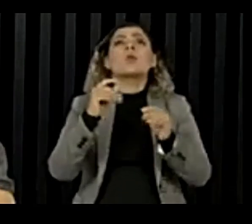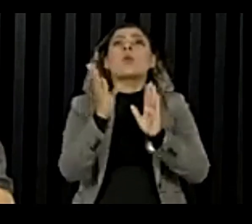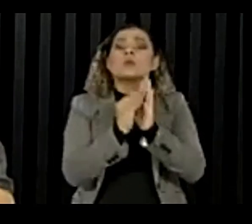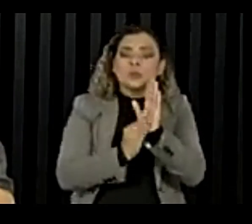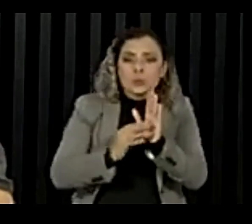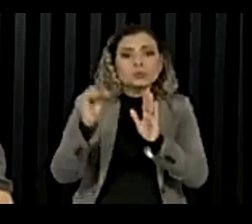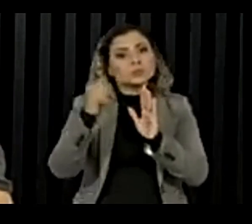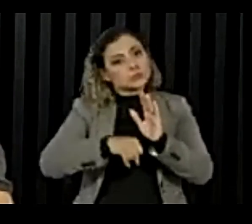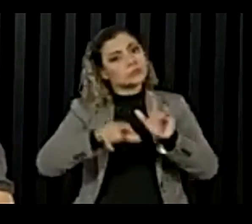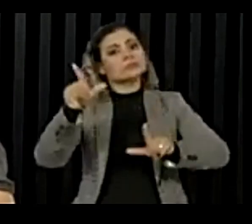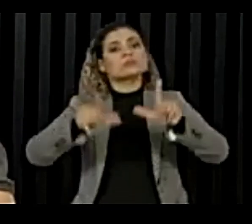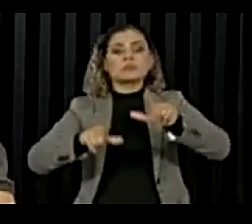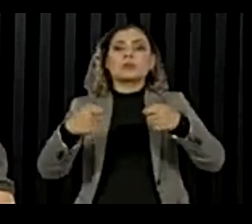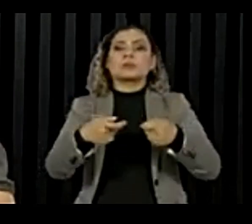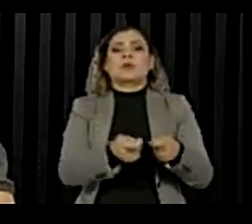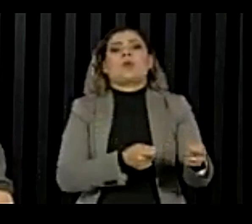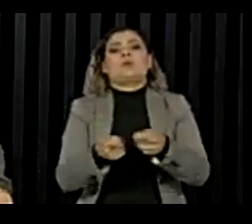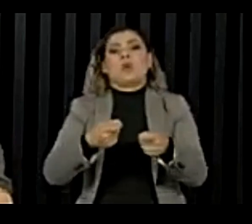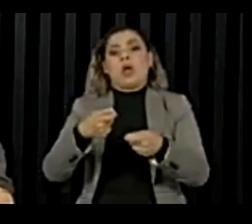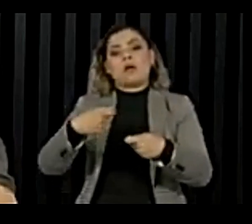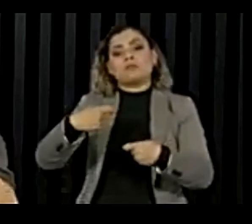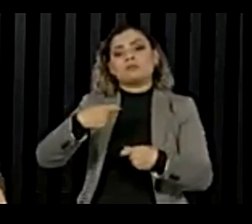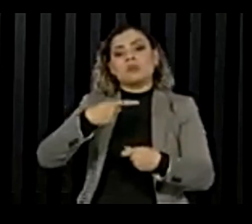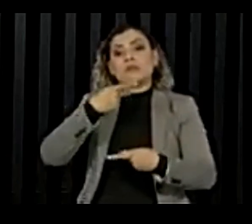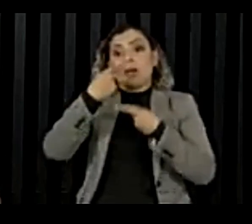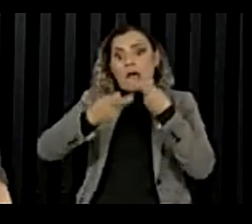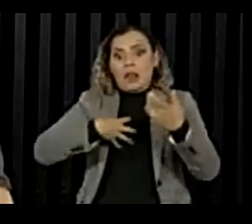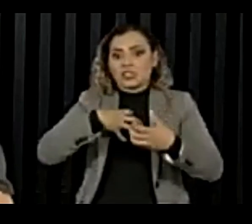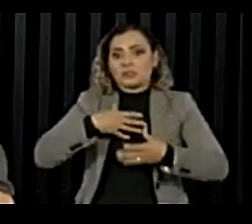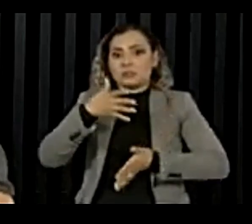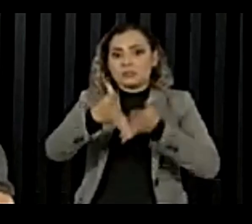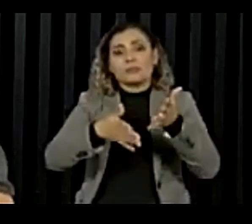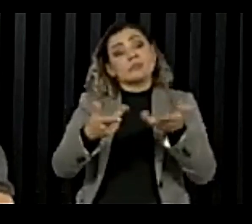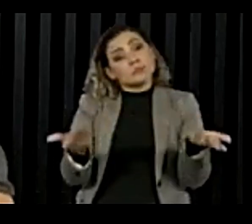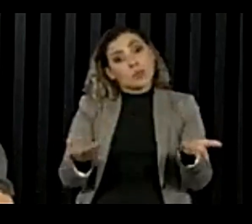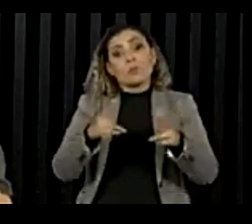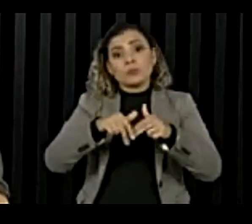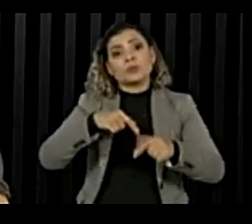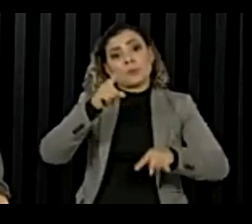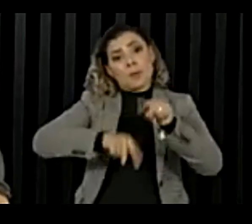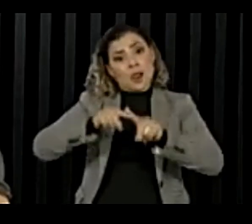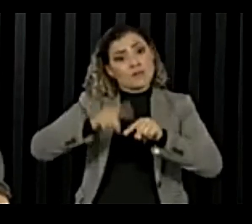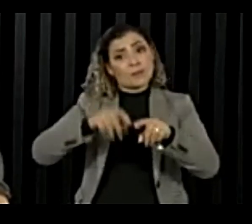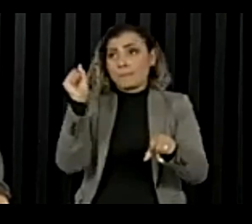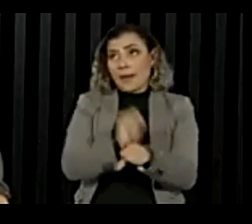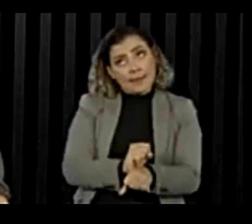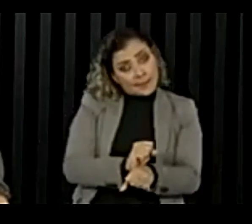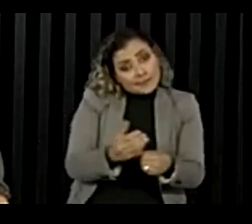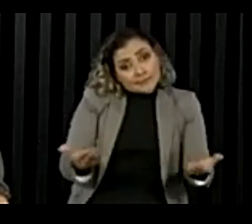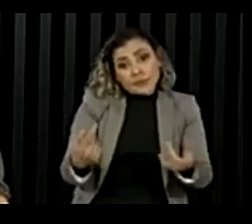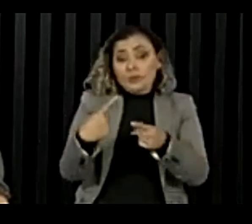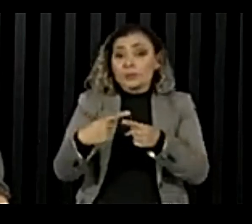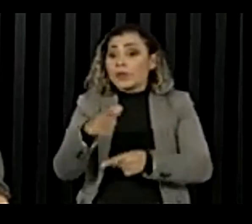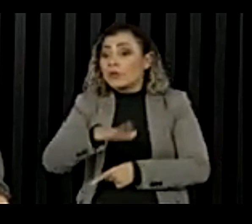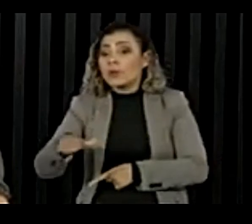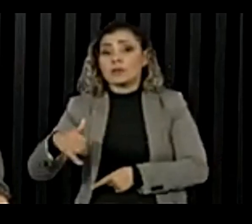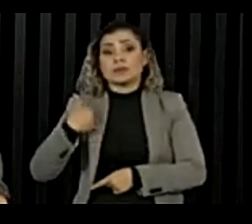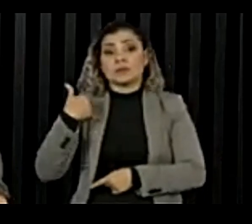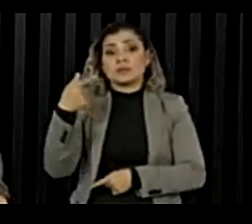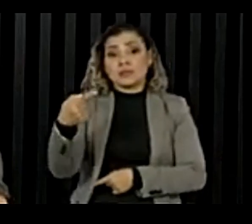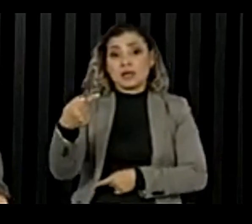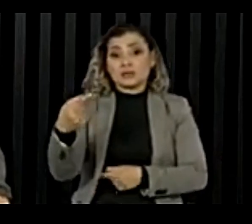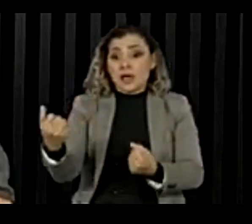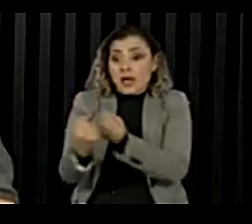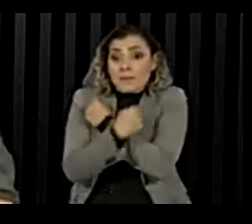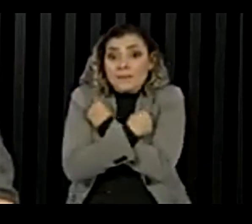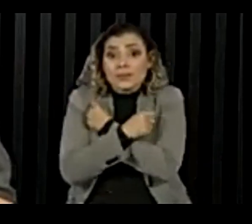falando e você precisa controlar aquilo que diz. Não à toa eu abandonei os palavrões. Eu abandonei os palavrões quando uma criança de 7 anos me deu um abraço na